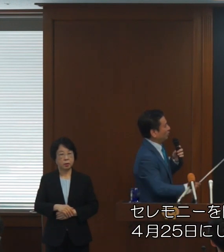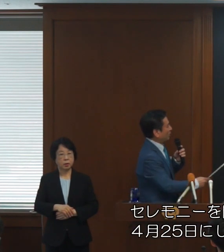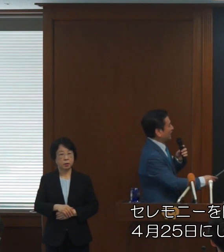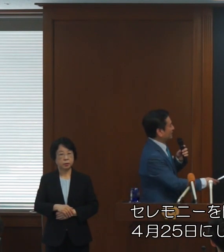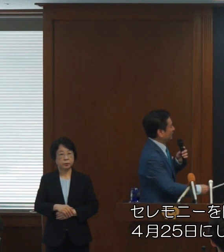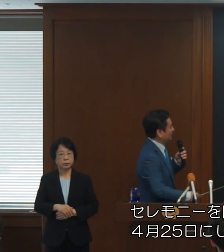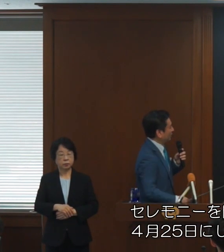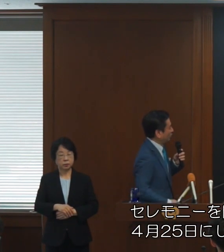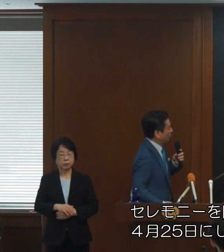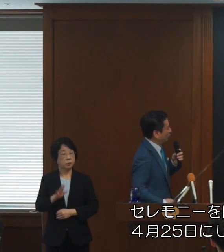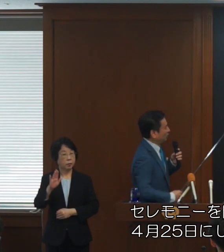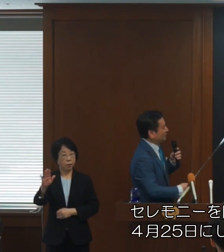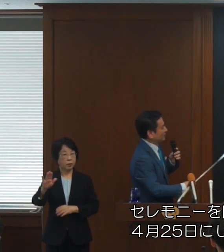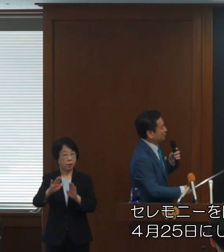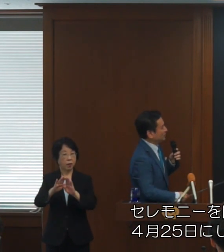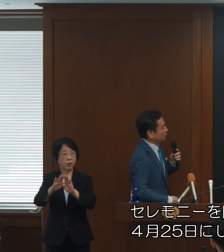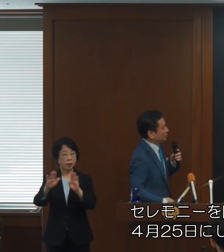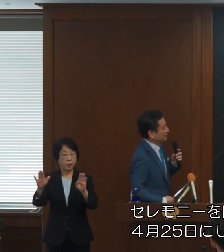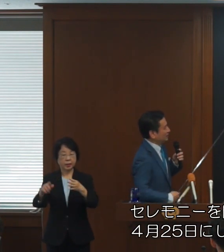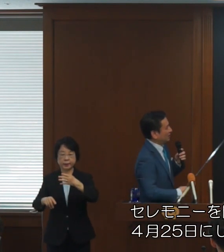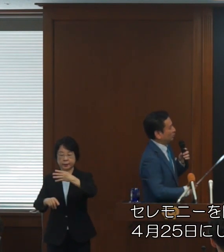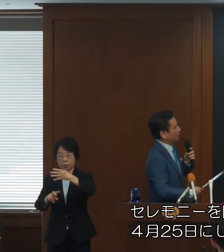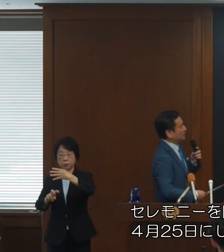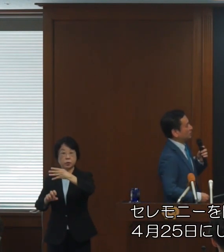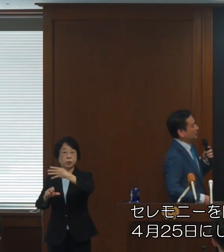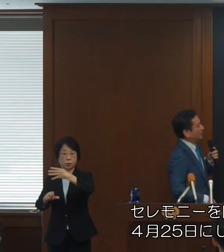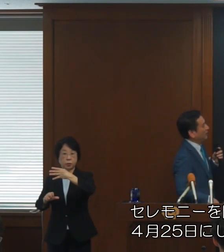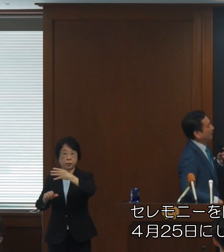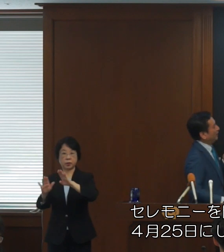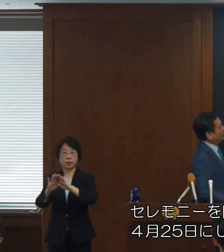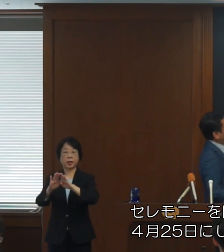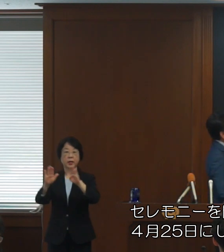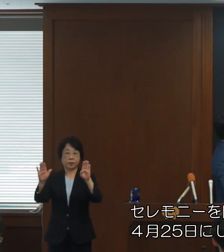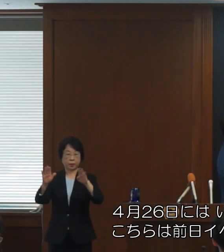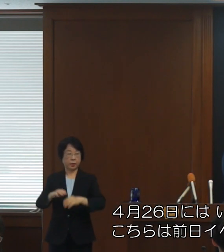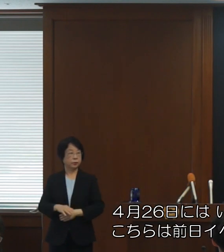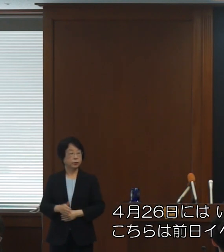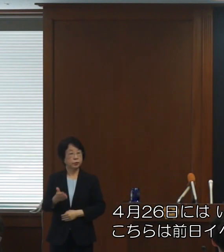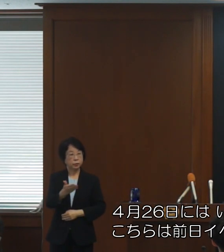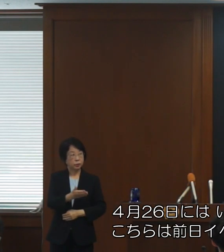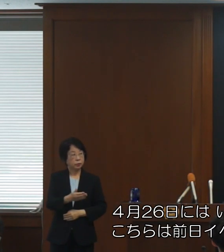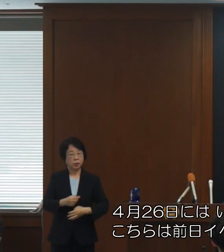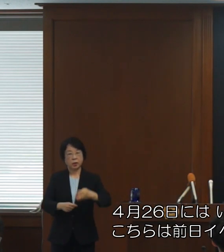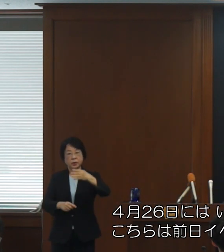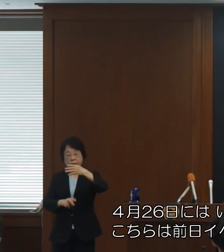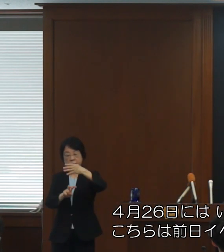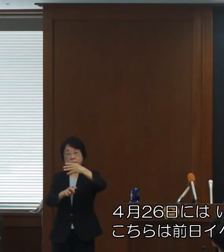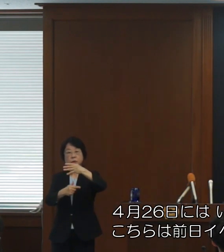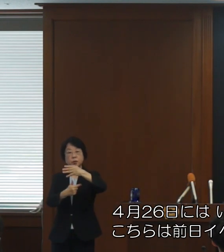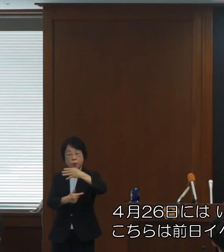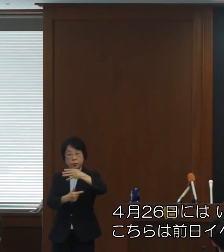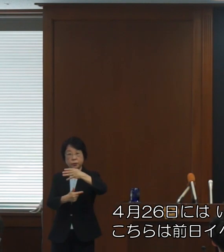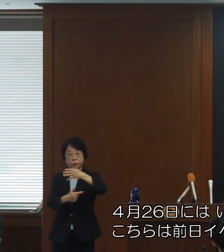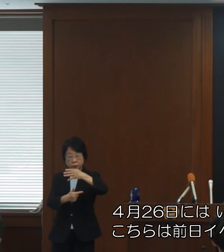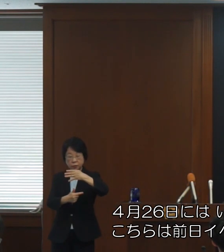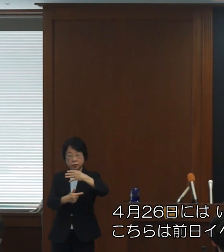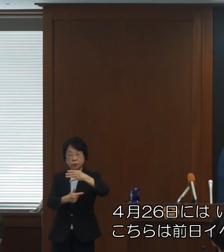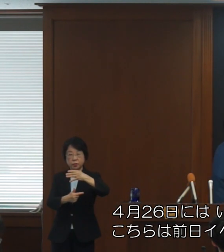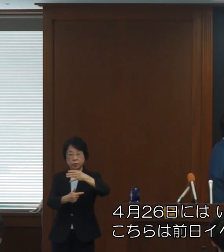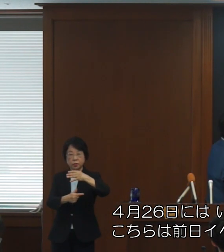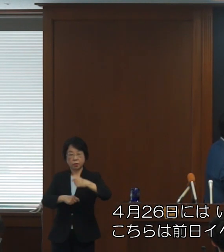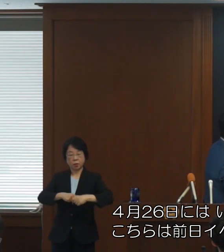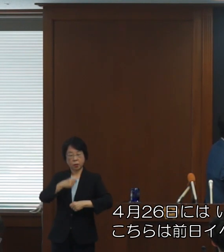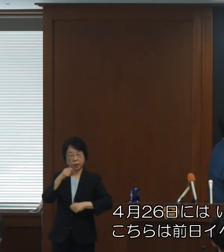セレモニーを開催したいと思います4月28日にしたいと思いますし4月26日にはいよいよグランドオープン